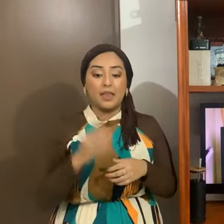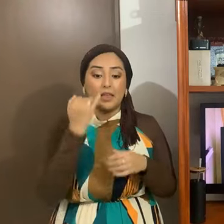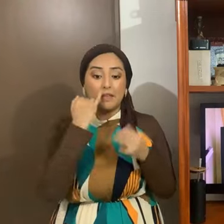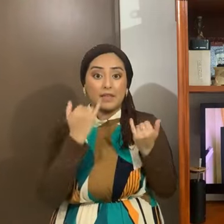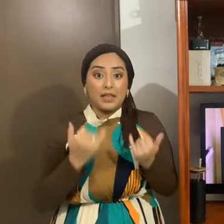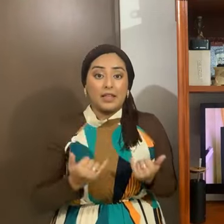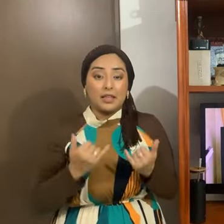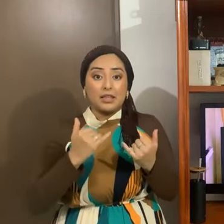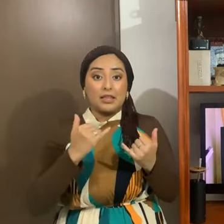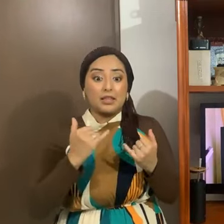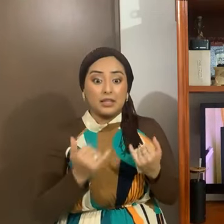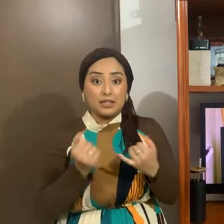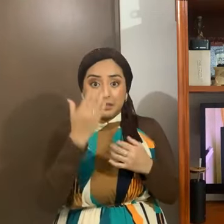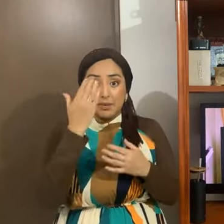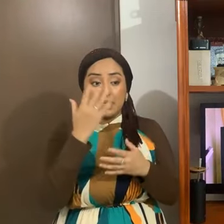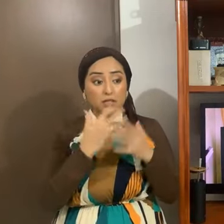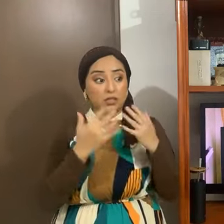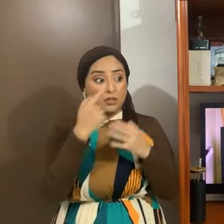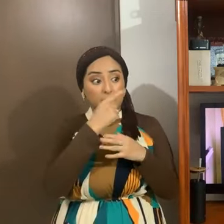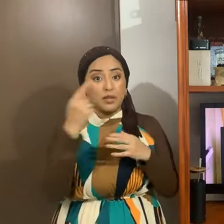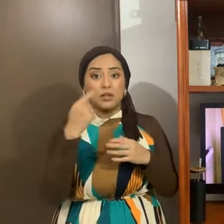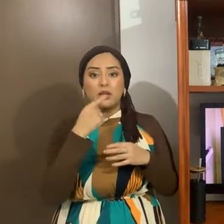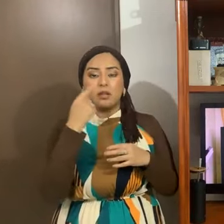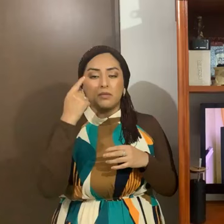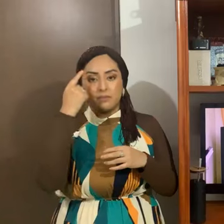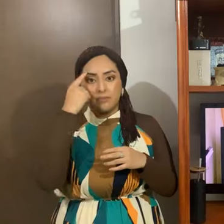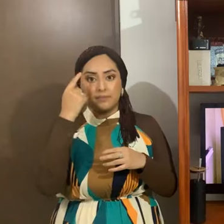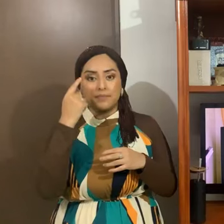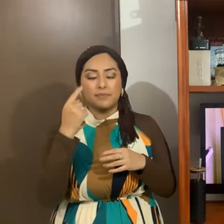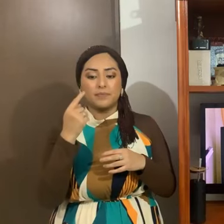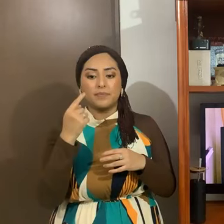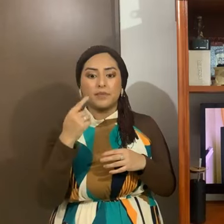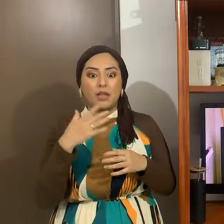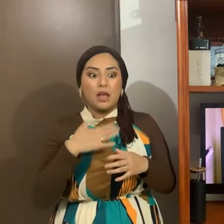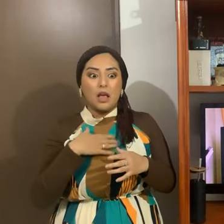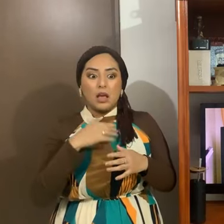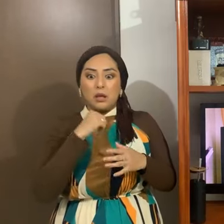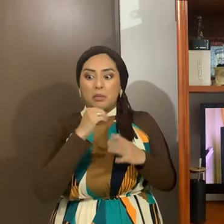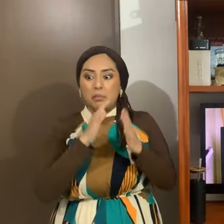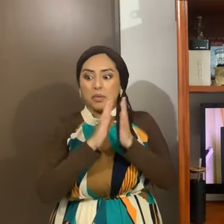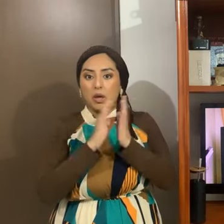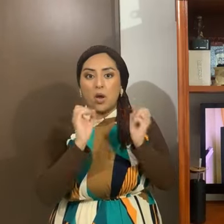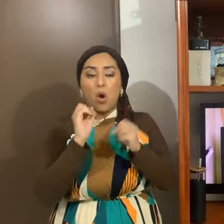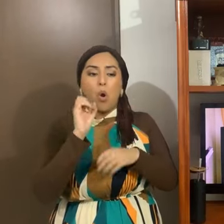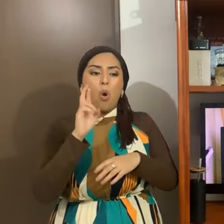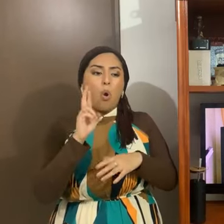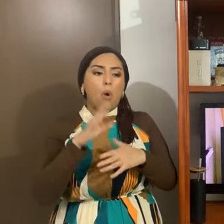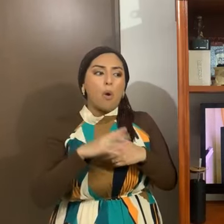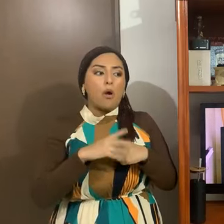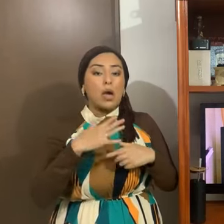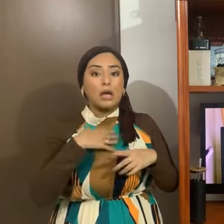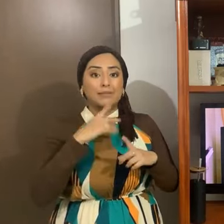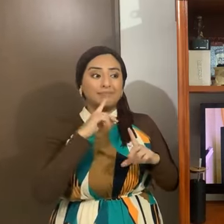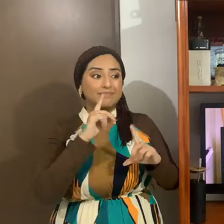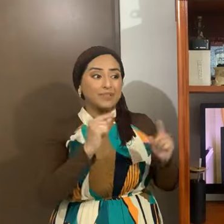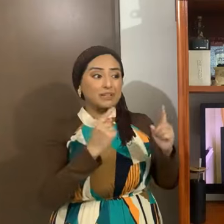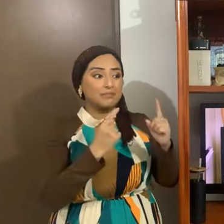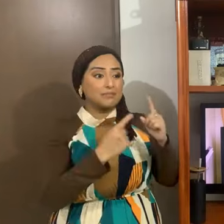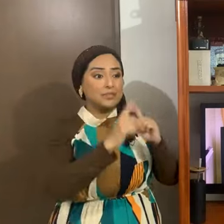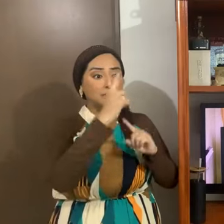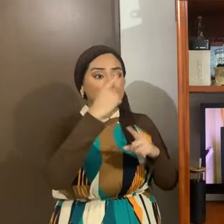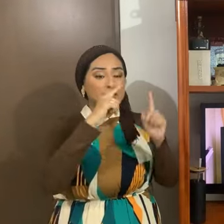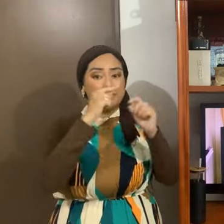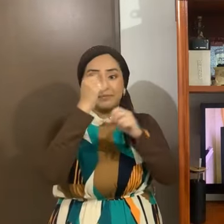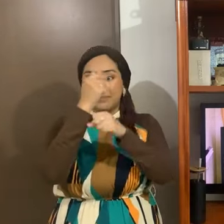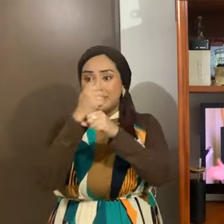este Shabbat, en este momento, alguien se ha dado cuenta, sí, yo tengo el mal hábito de no orar o de difamar a los hermanos, de estar